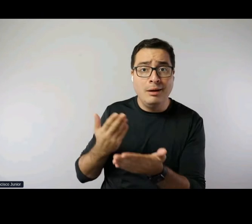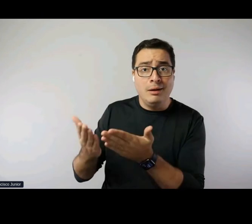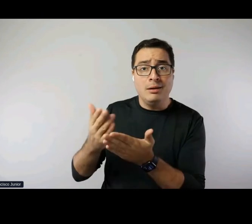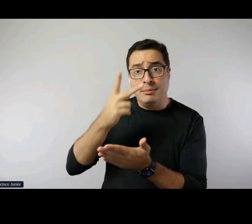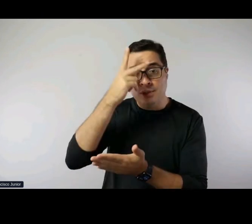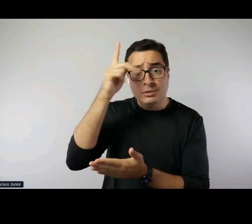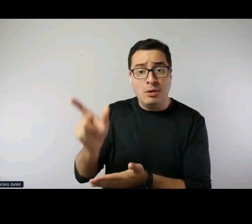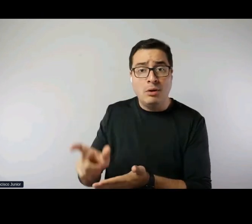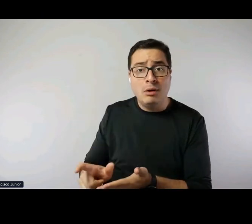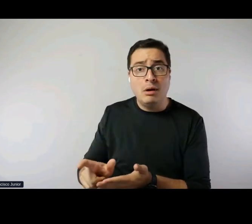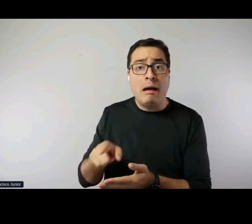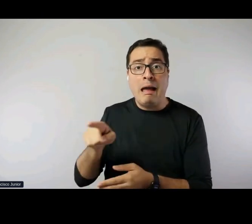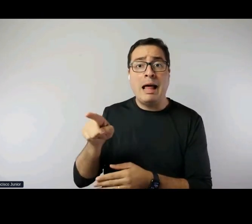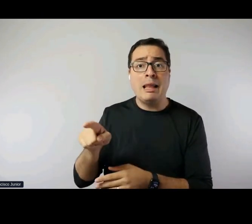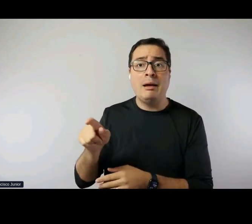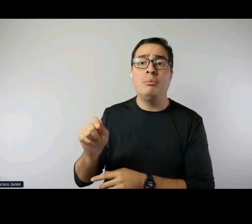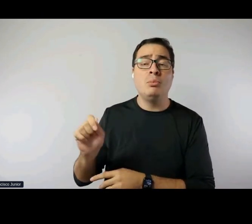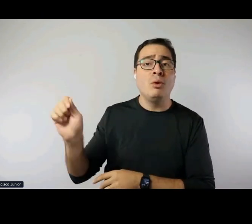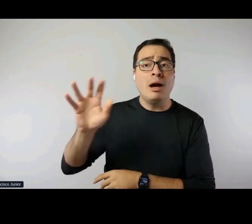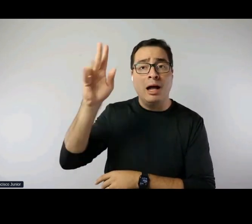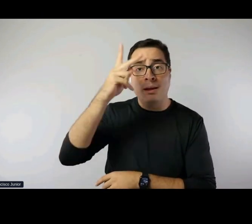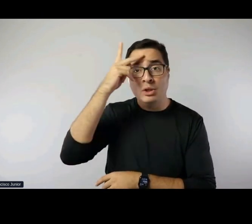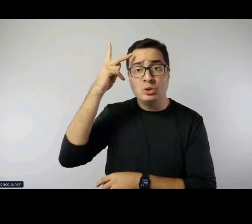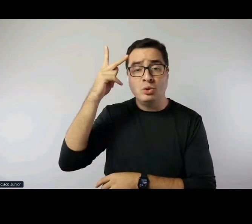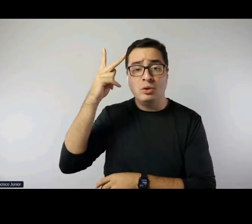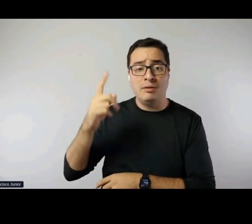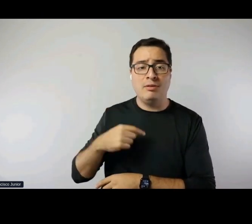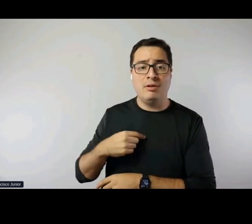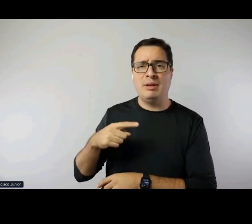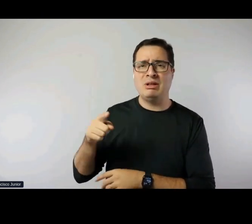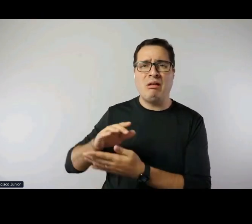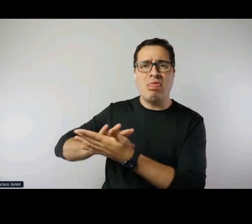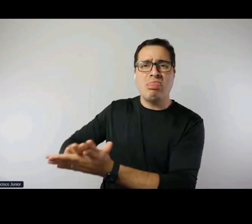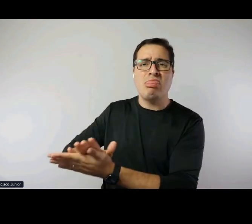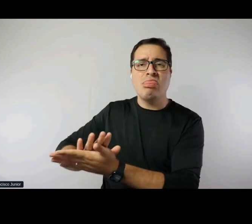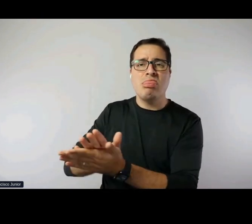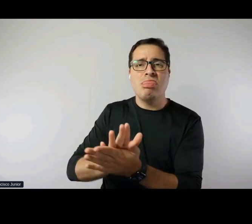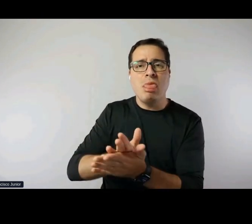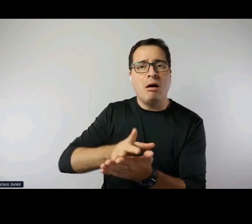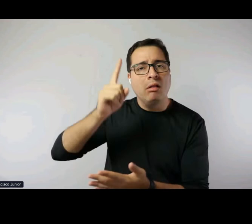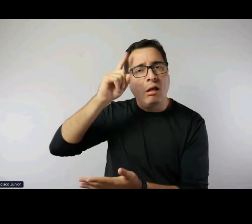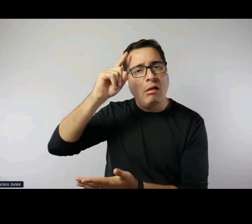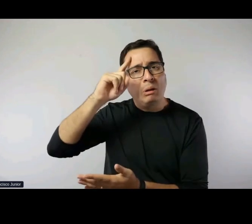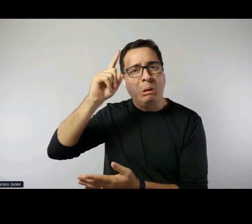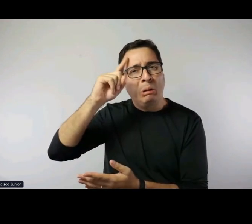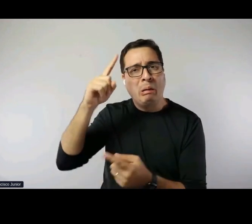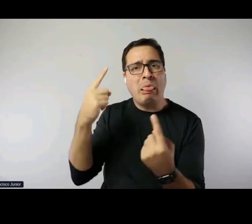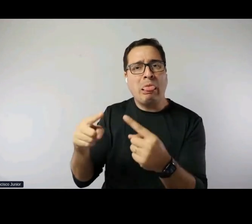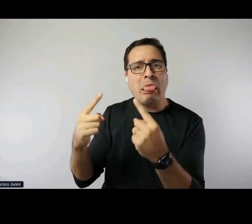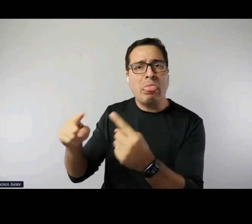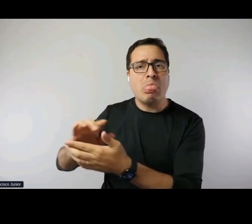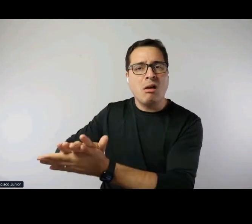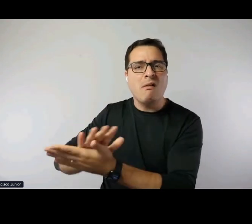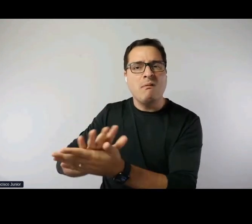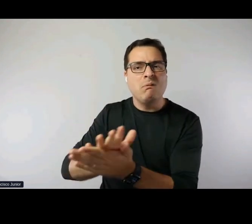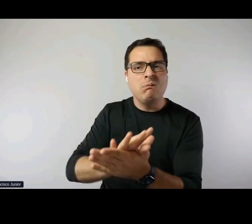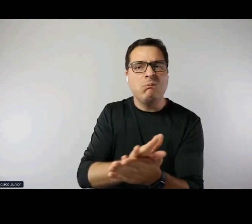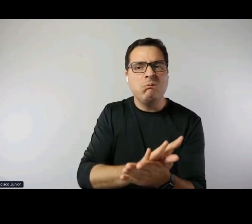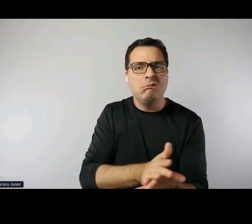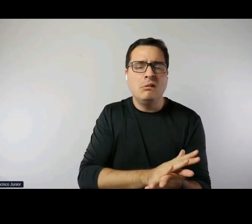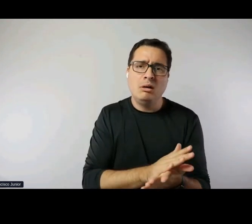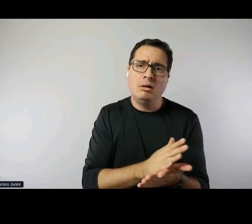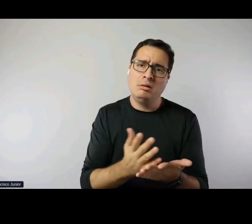são muito caras para que a gente fique machucando todos os dias, para que a gente, com todos